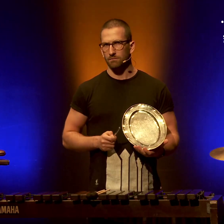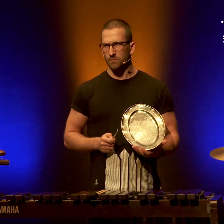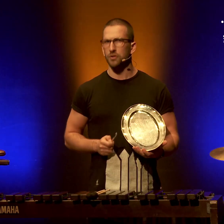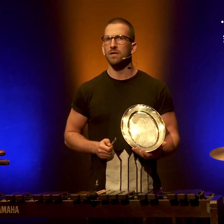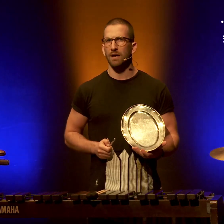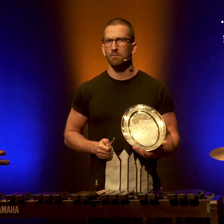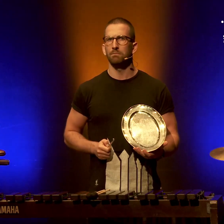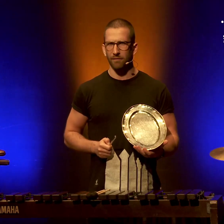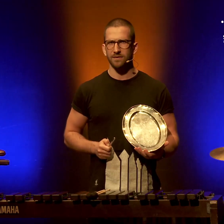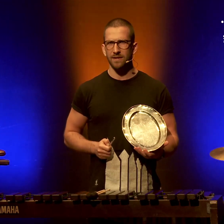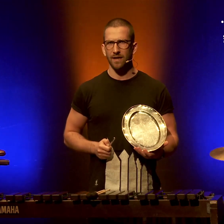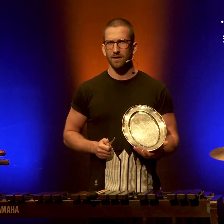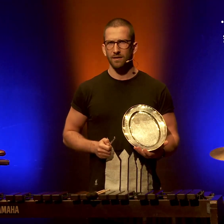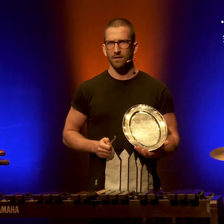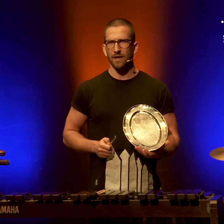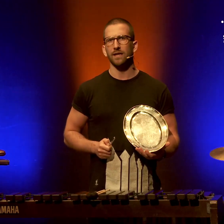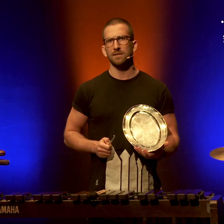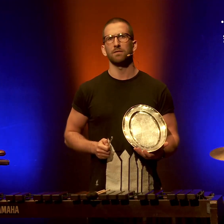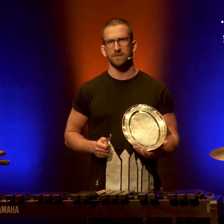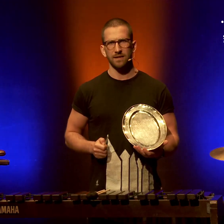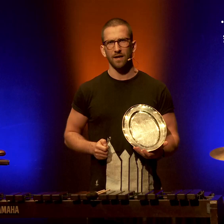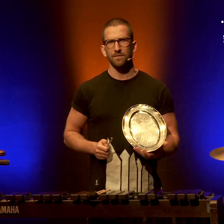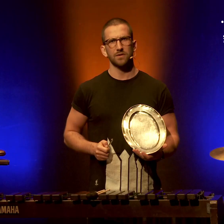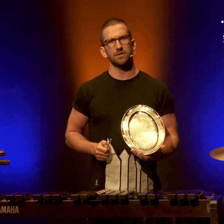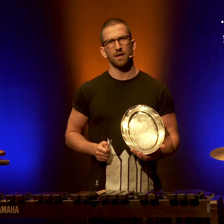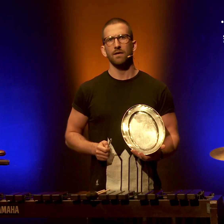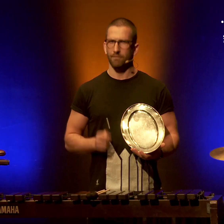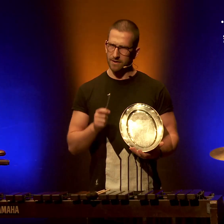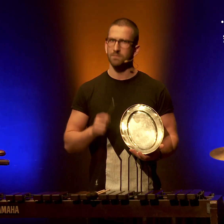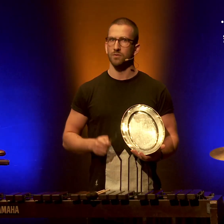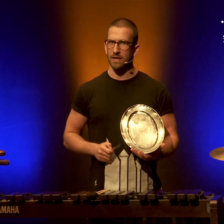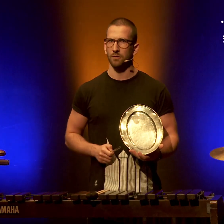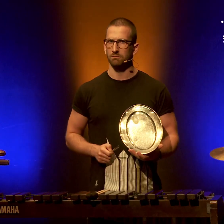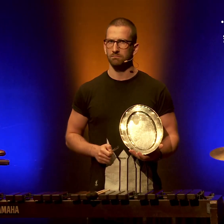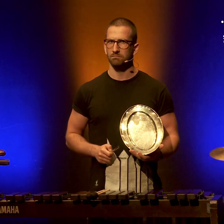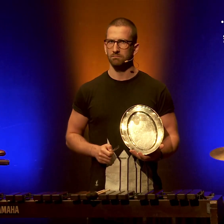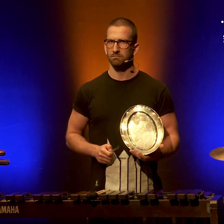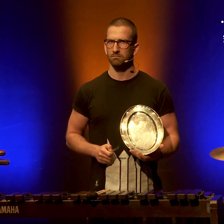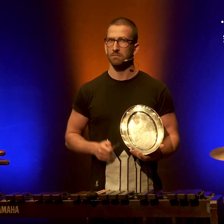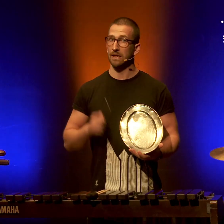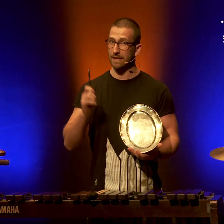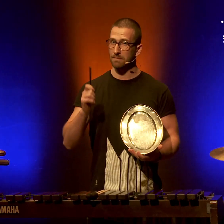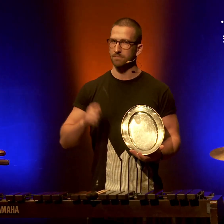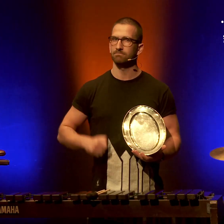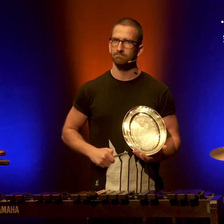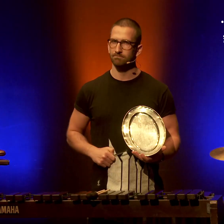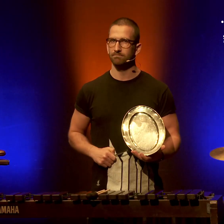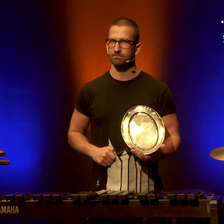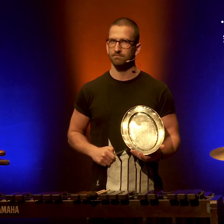Wami. Życzę Wam powodzenia, a także powodzenia życzę Waszym sąsiadom.